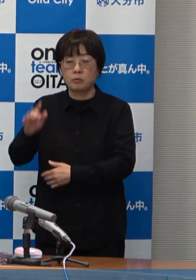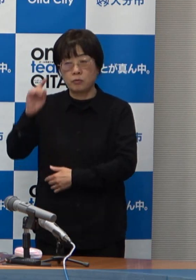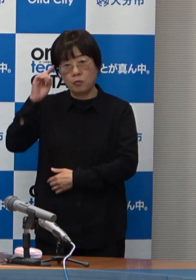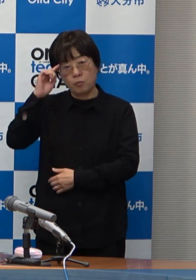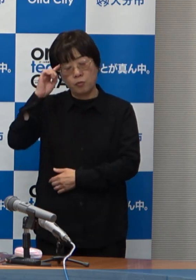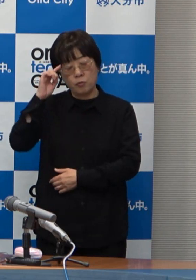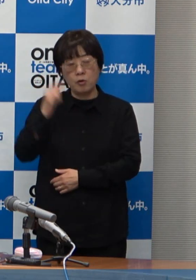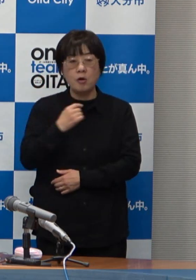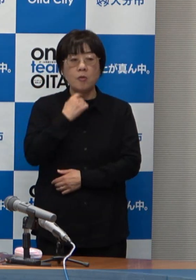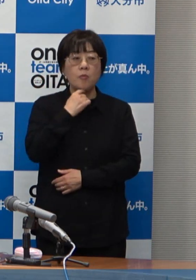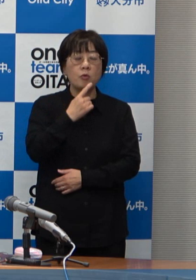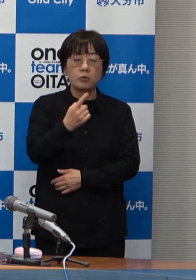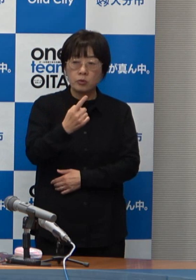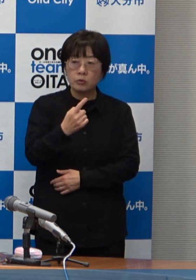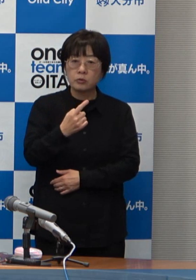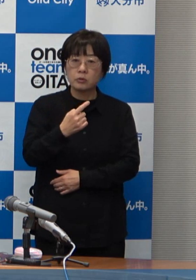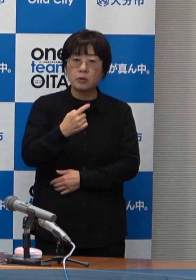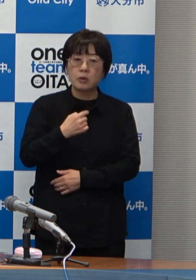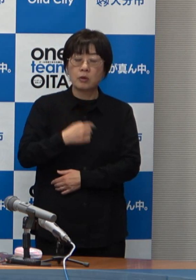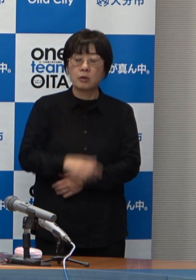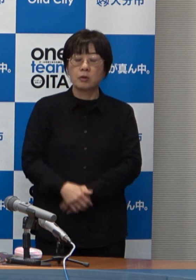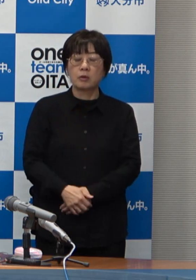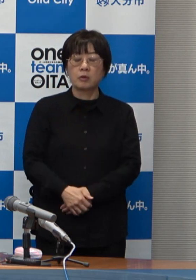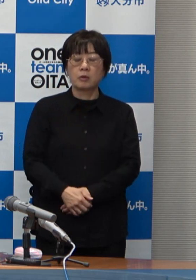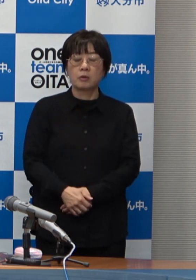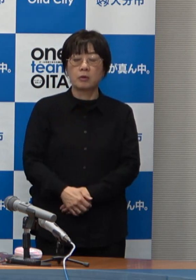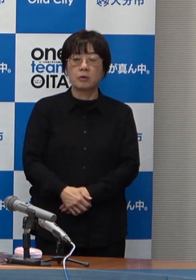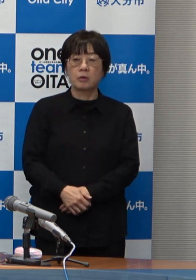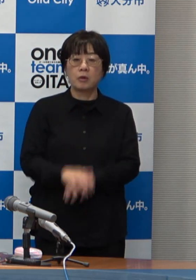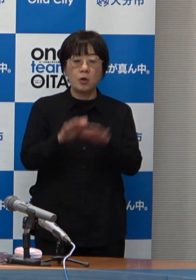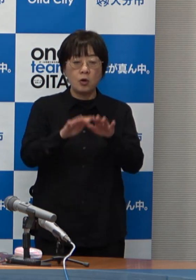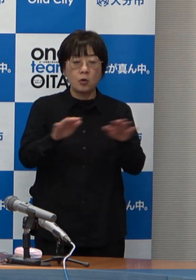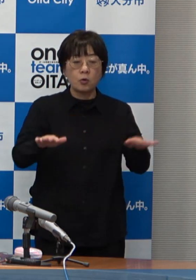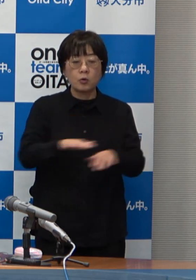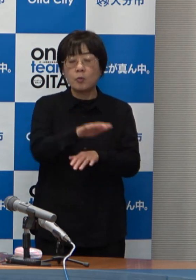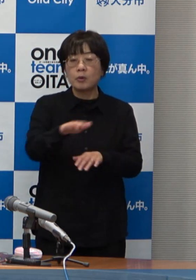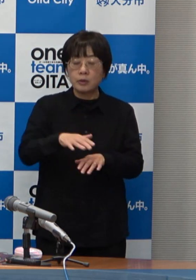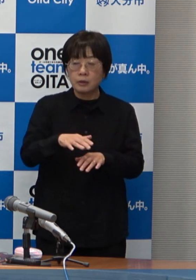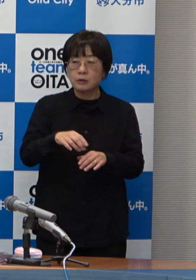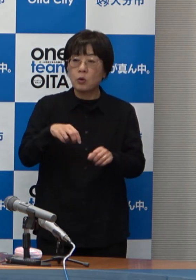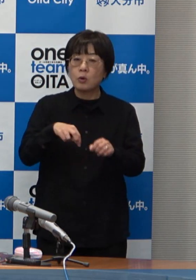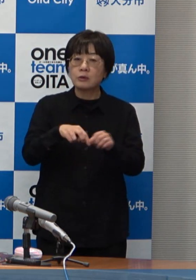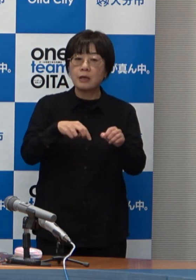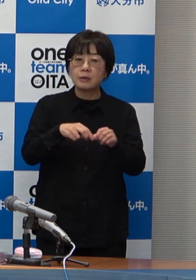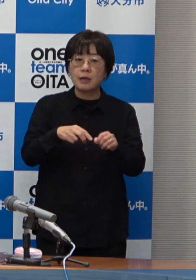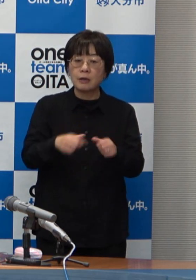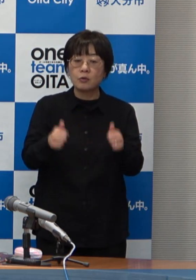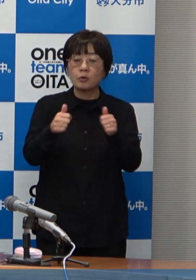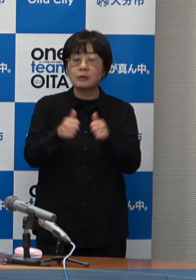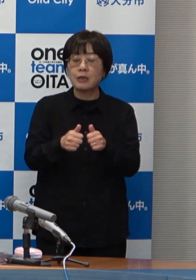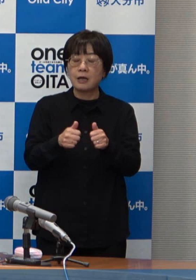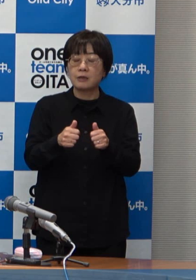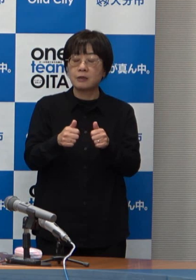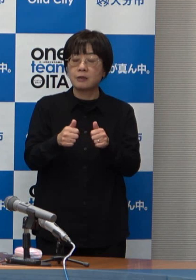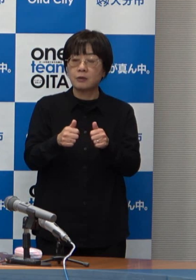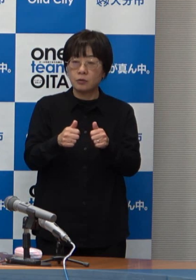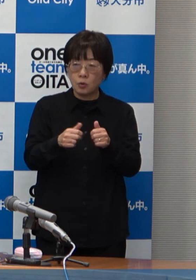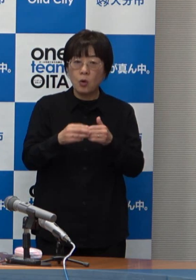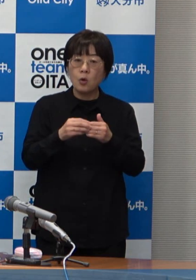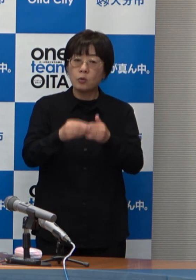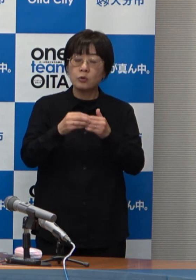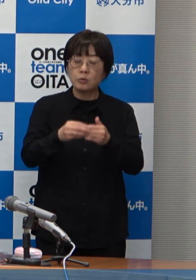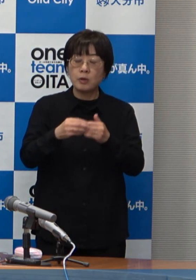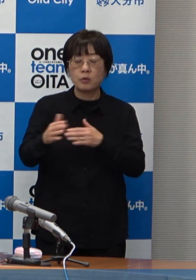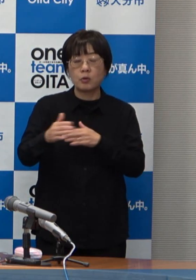は私は子供の子供たちのサッカーの試合の送り迎えとか何人も連れて言ってました